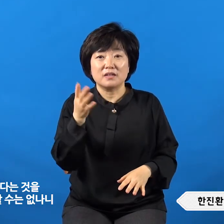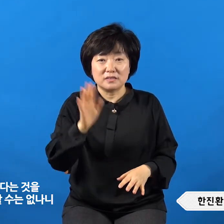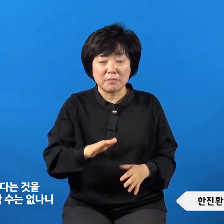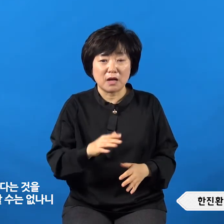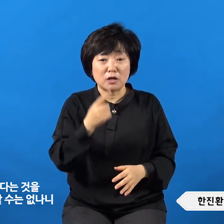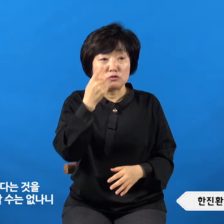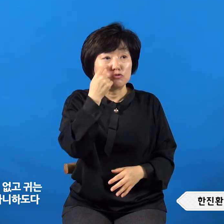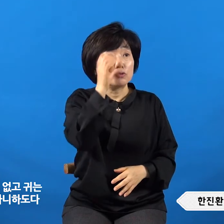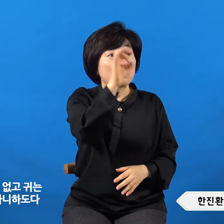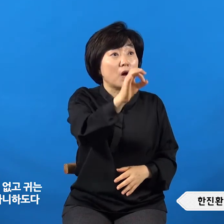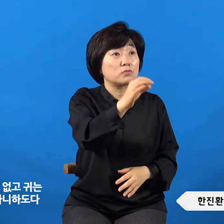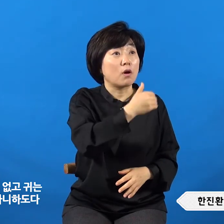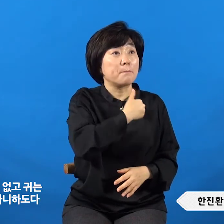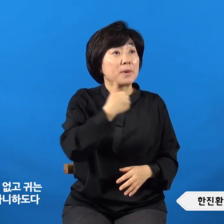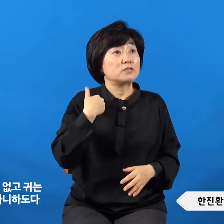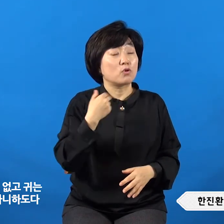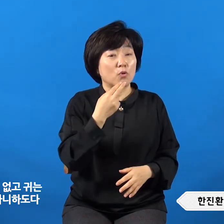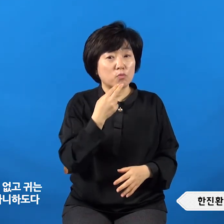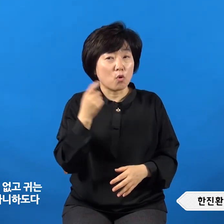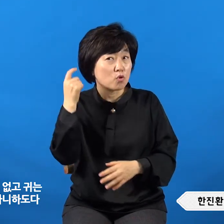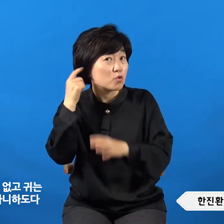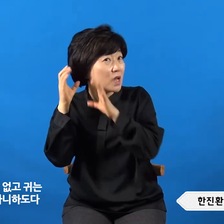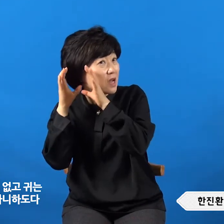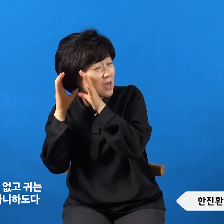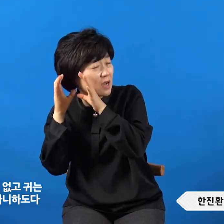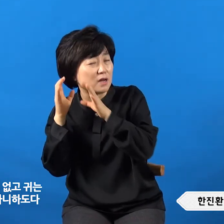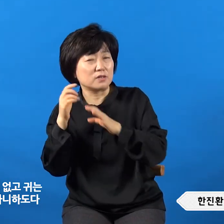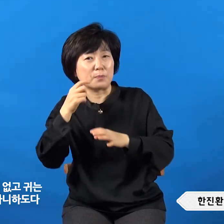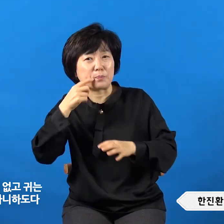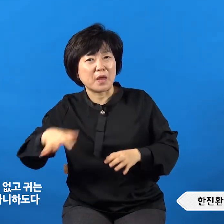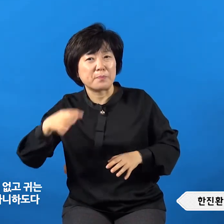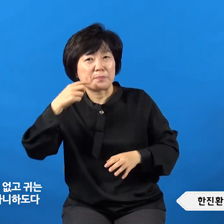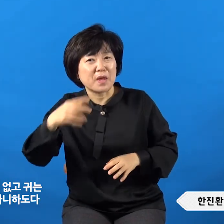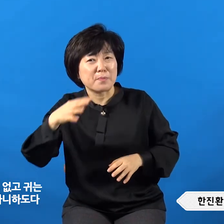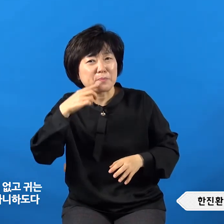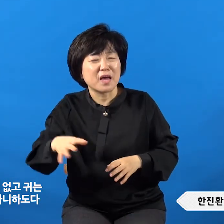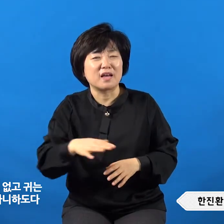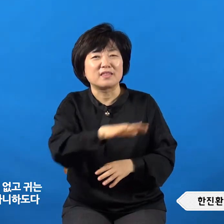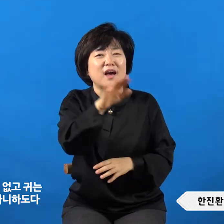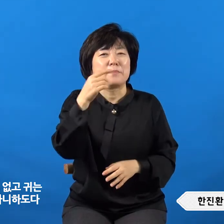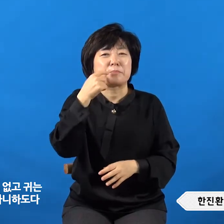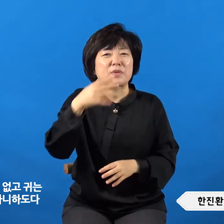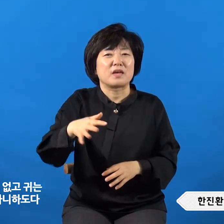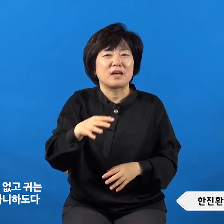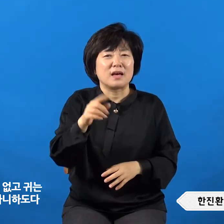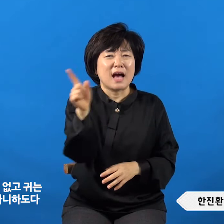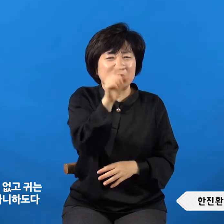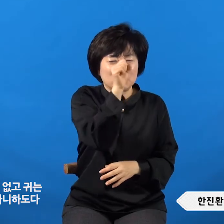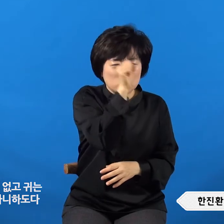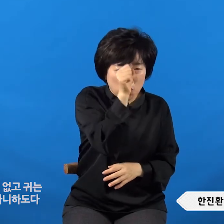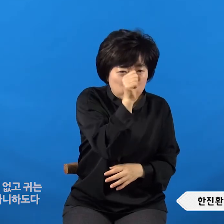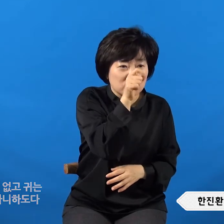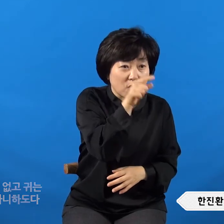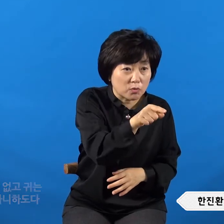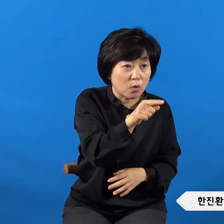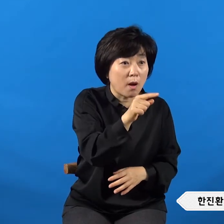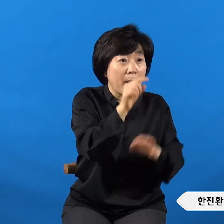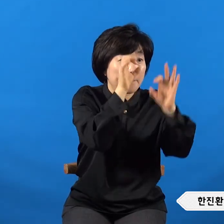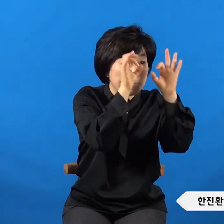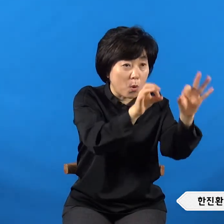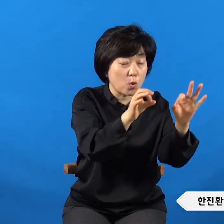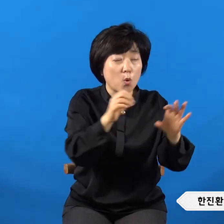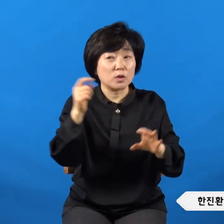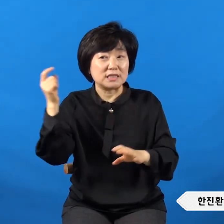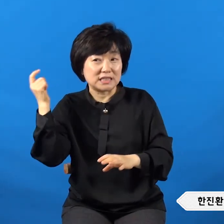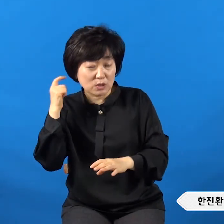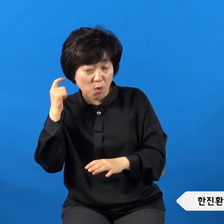없나니 눈은 보아도 족함이 없고 귀는 들어도 가득 차지 아니하도다. 좋다는 거 아무리